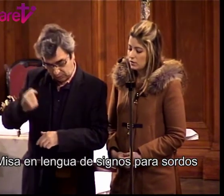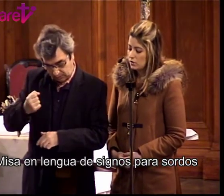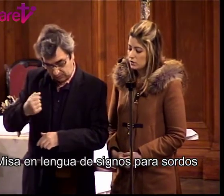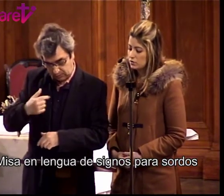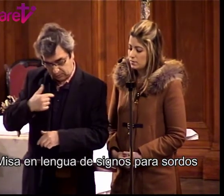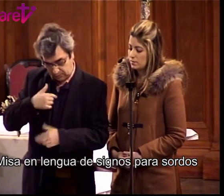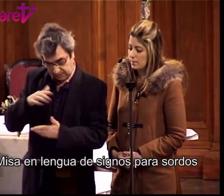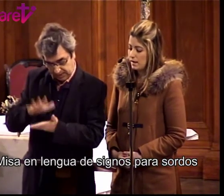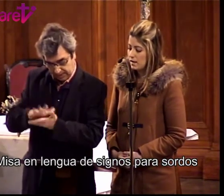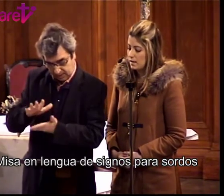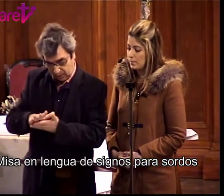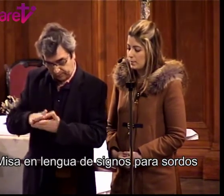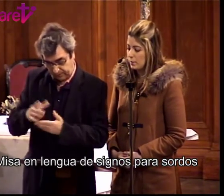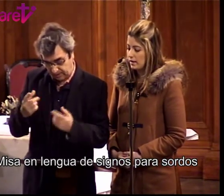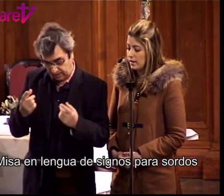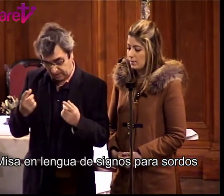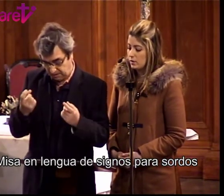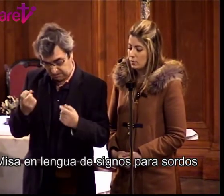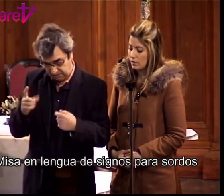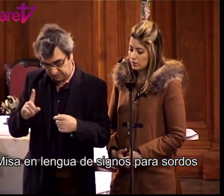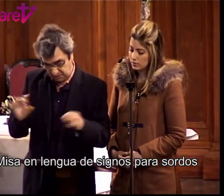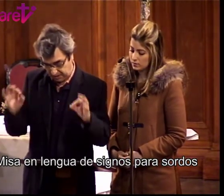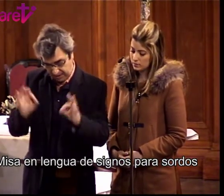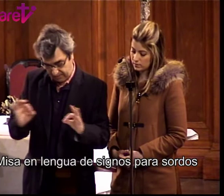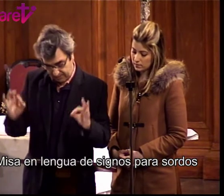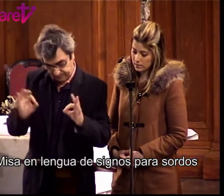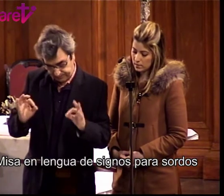Dios me guía por el camino bueno.